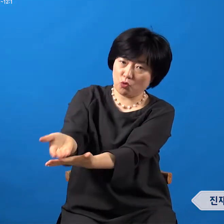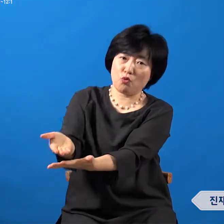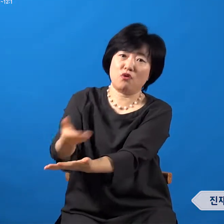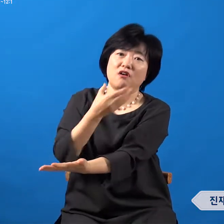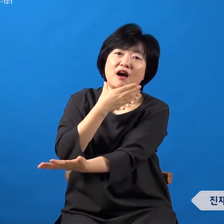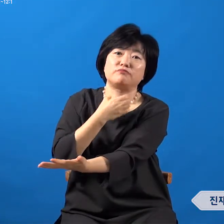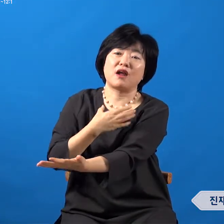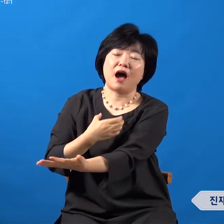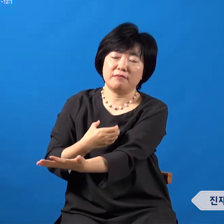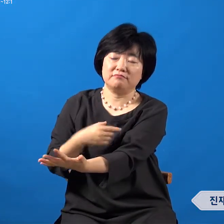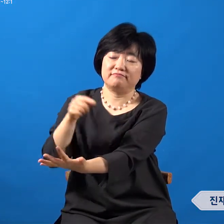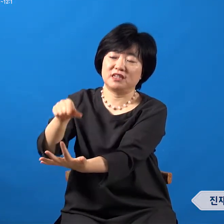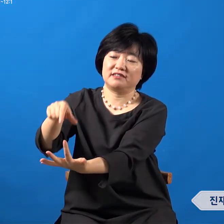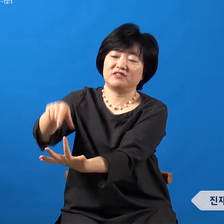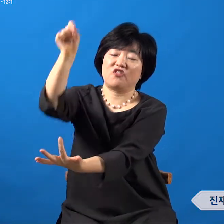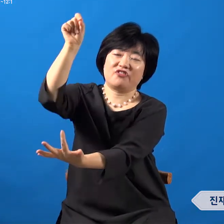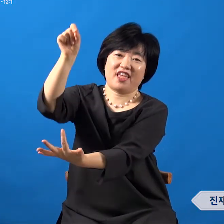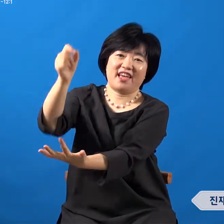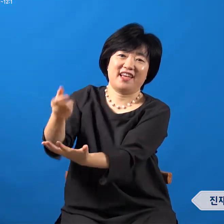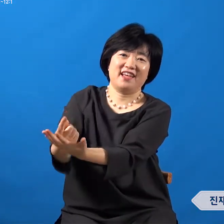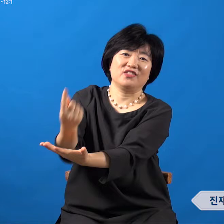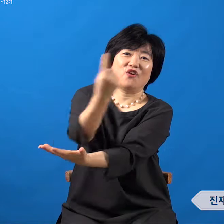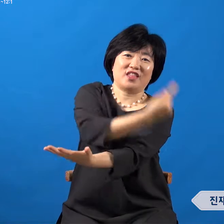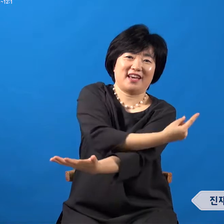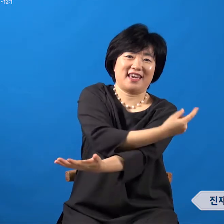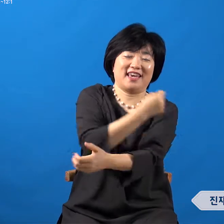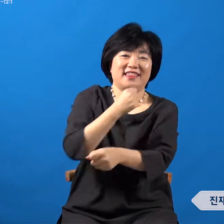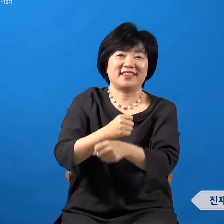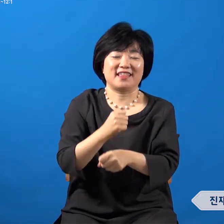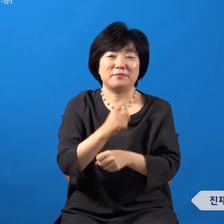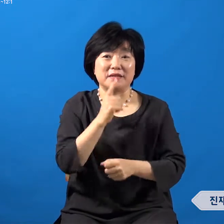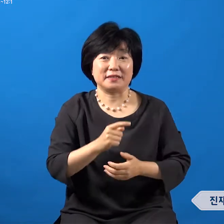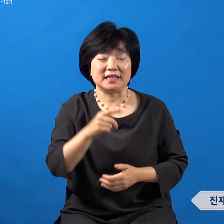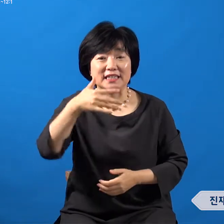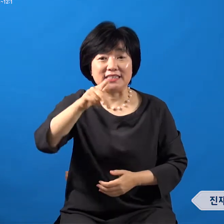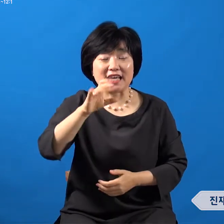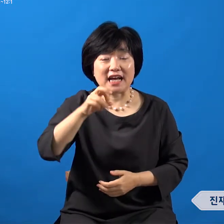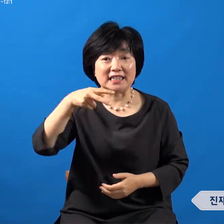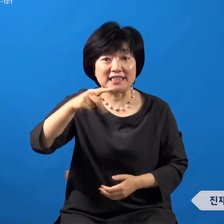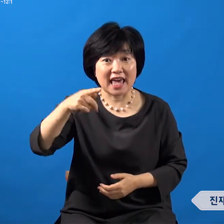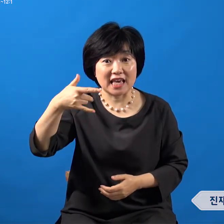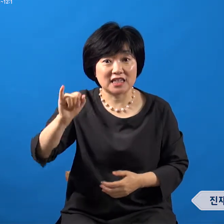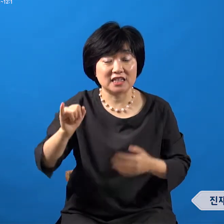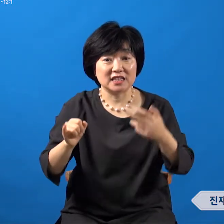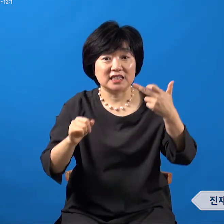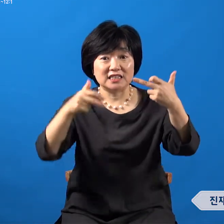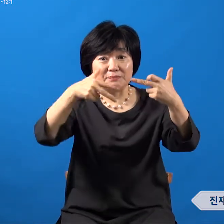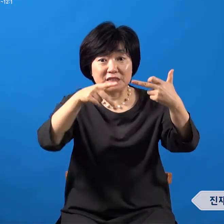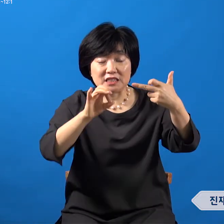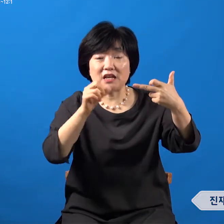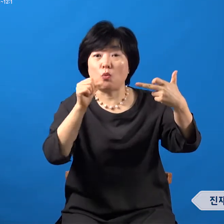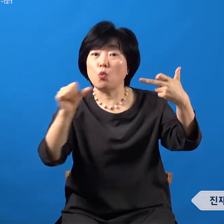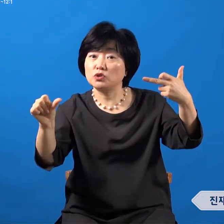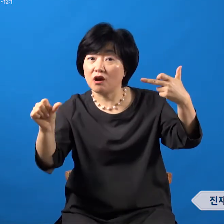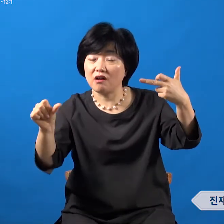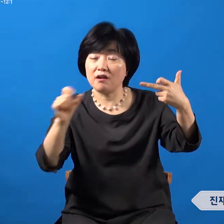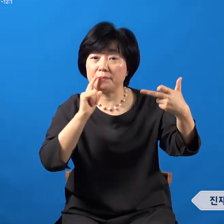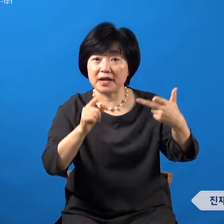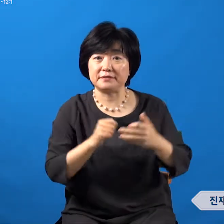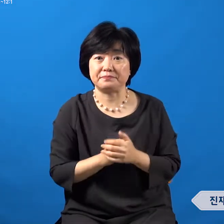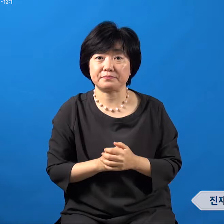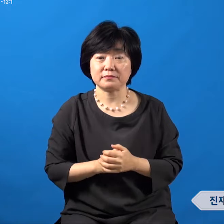가운데 말씀하고 계심을 봅니다. 그래서 창세기 17장 5절에도 하나님 아브라함에게